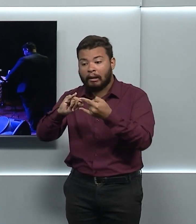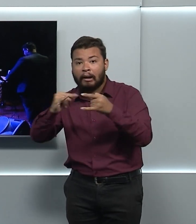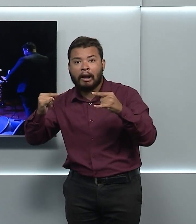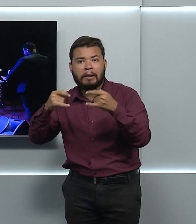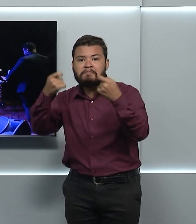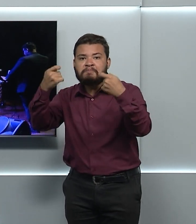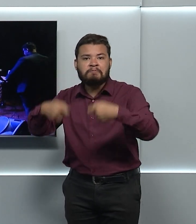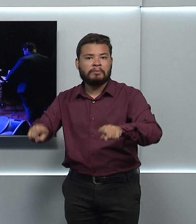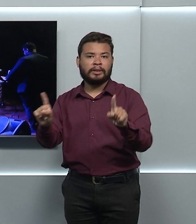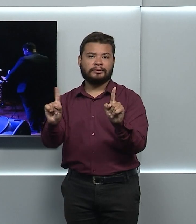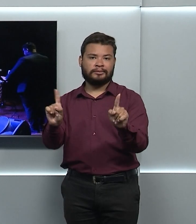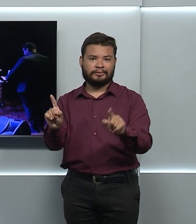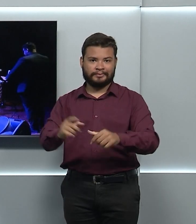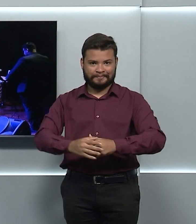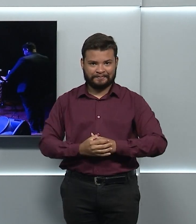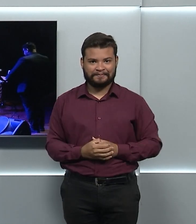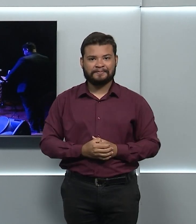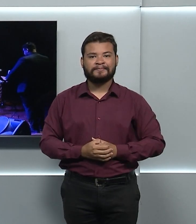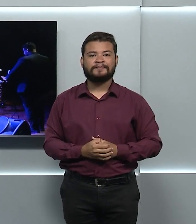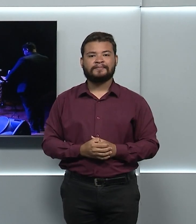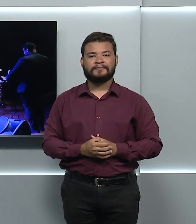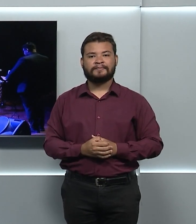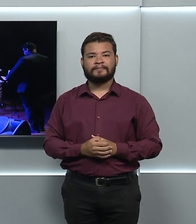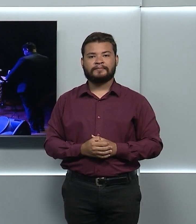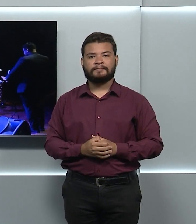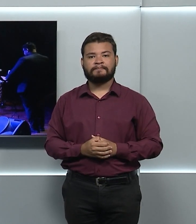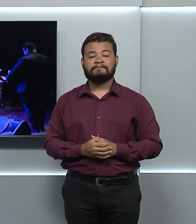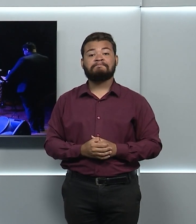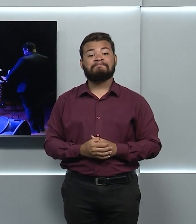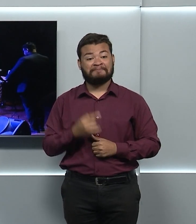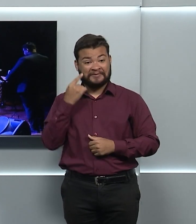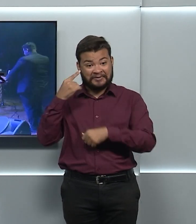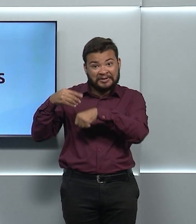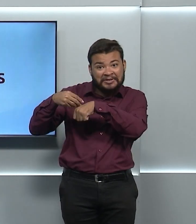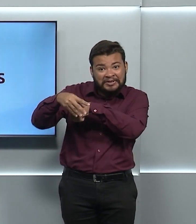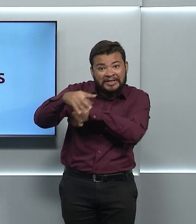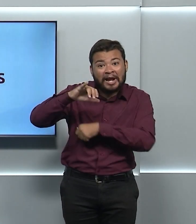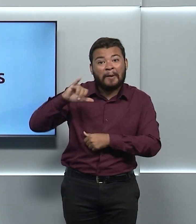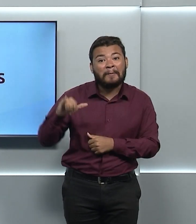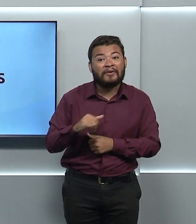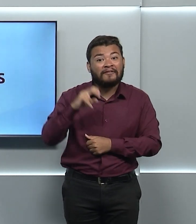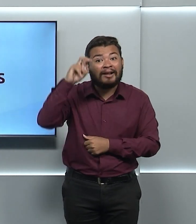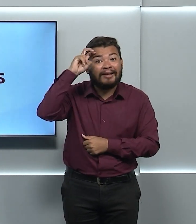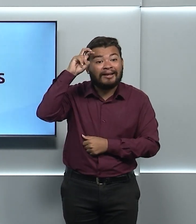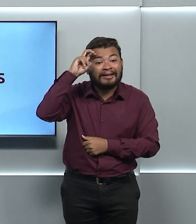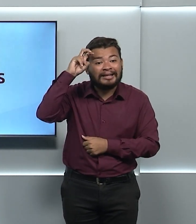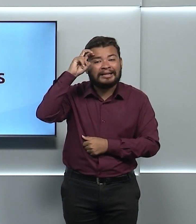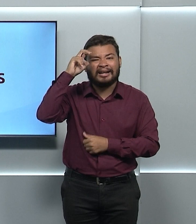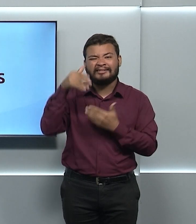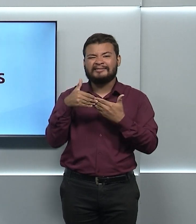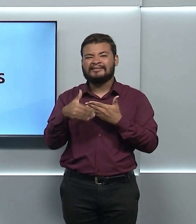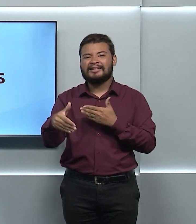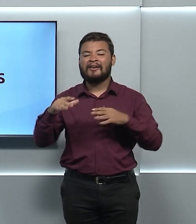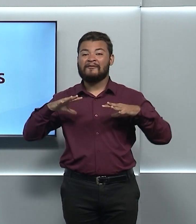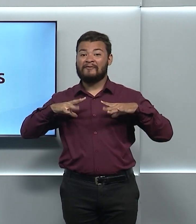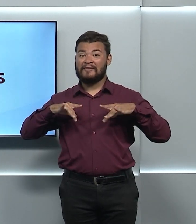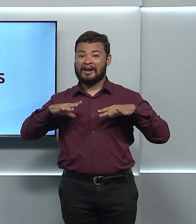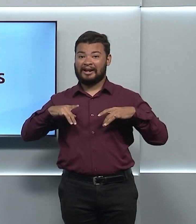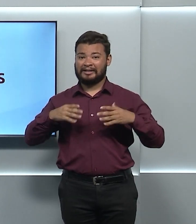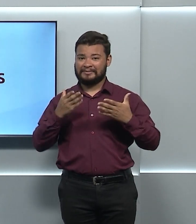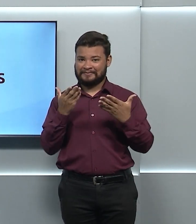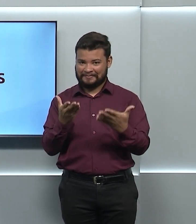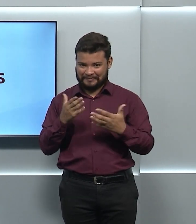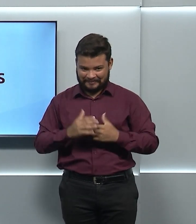ingressos antecipadamente. Bom, com essa dica para você aproveitar sua quinta-feira, véspera de feriado,